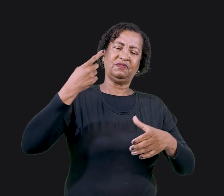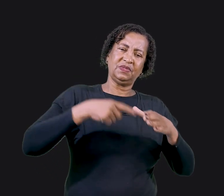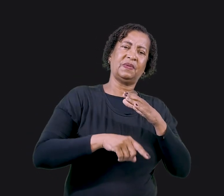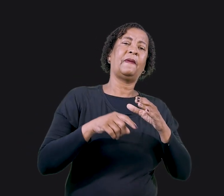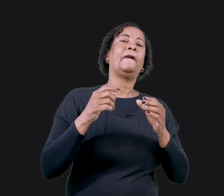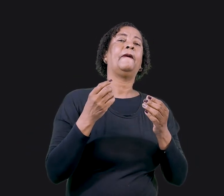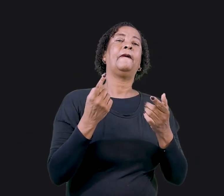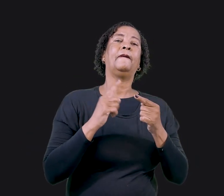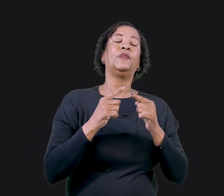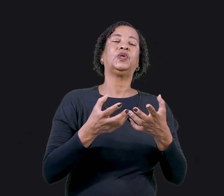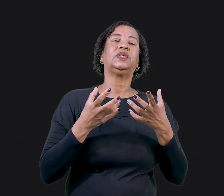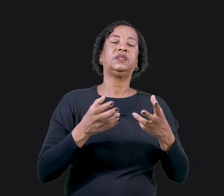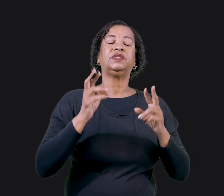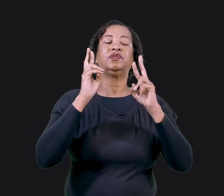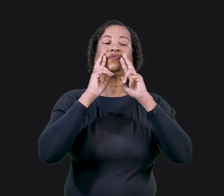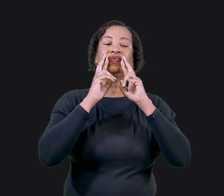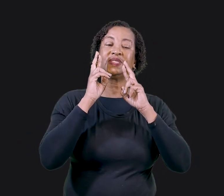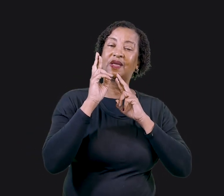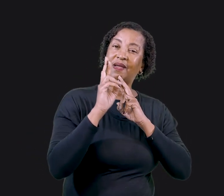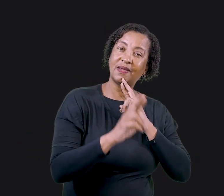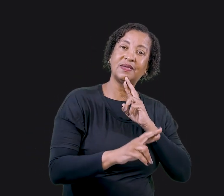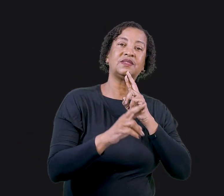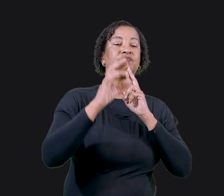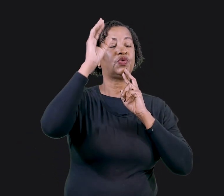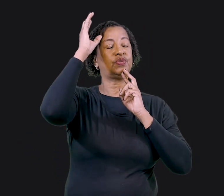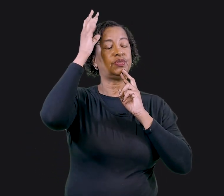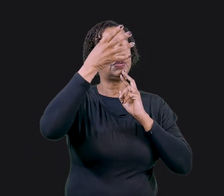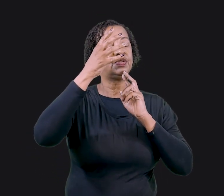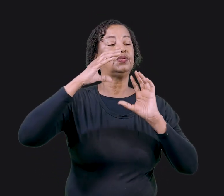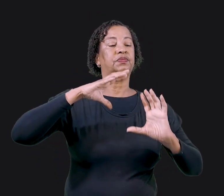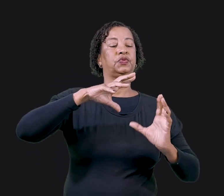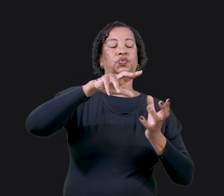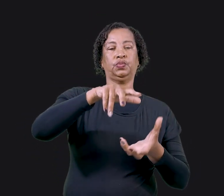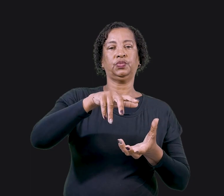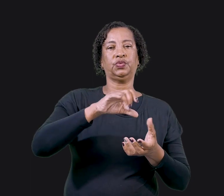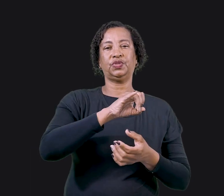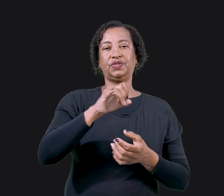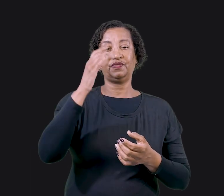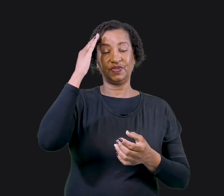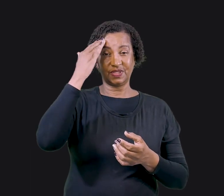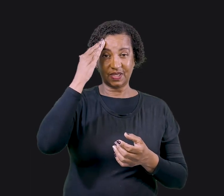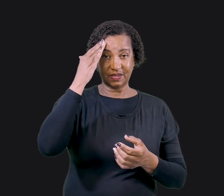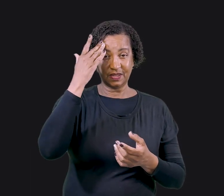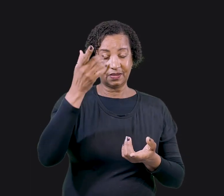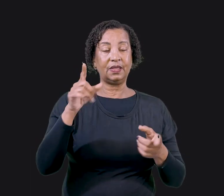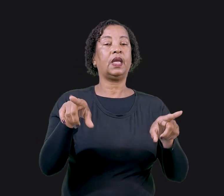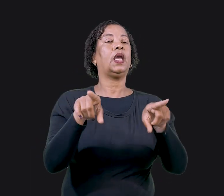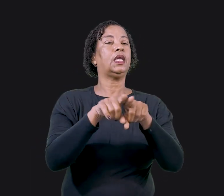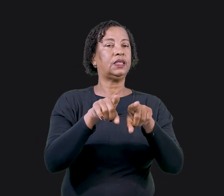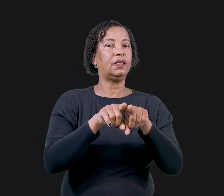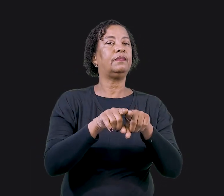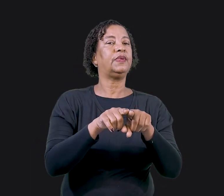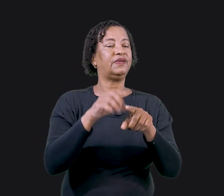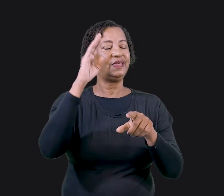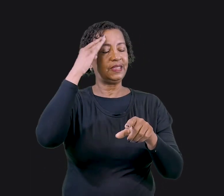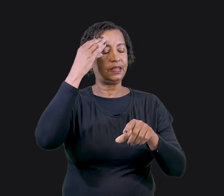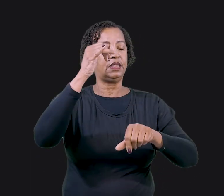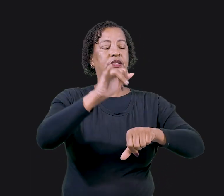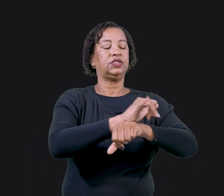queria que eles fossem a solução e a resposta dele para o mundo. Se você entender esse padrão de Jesus, também entenderá qual era